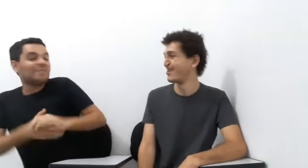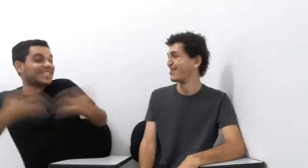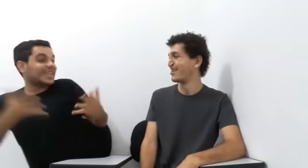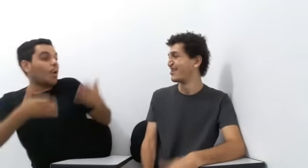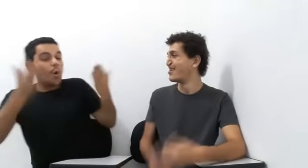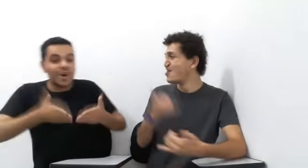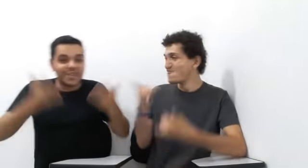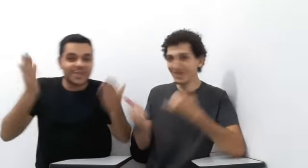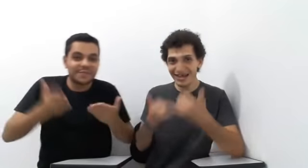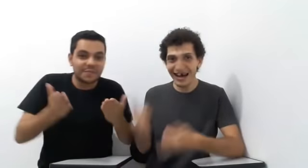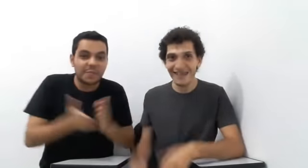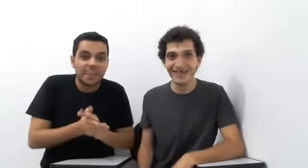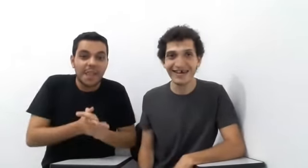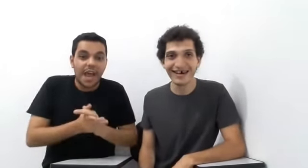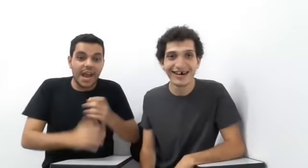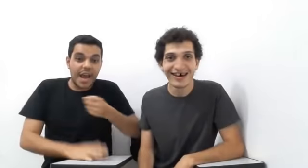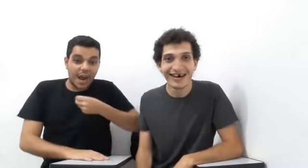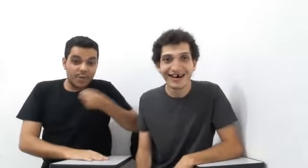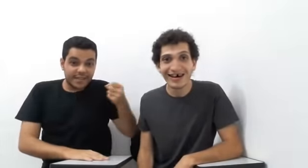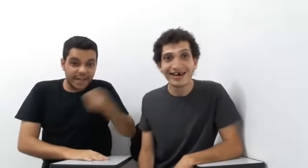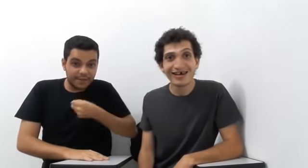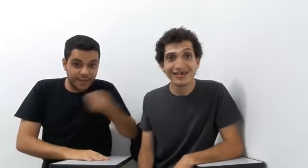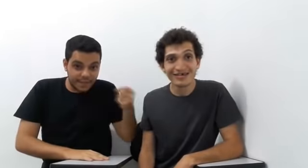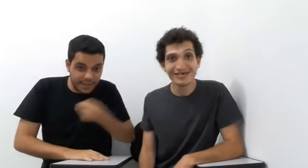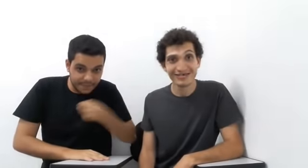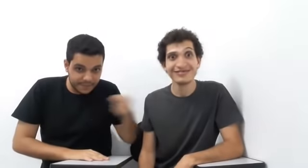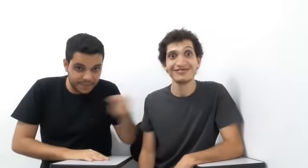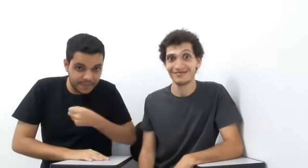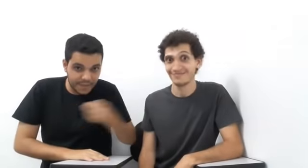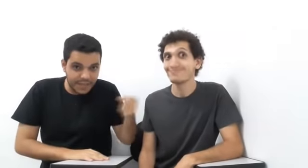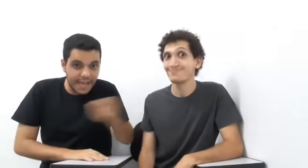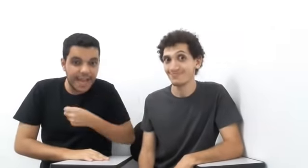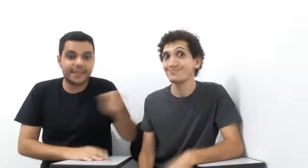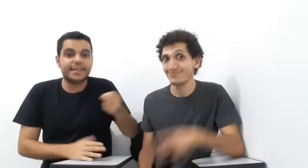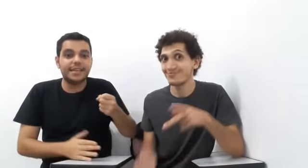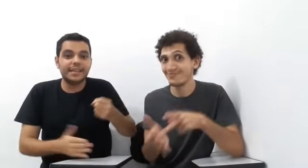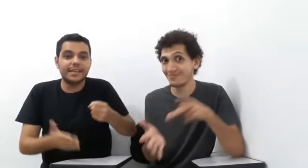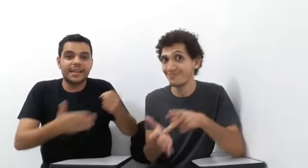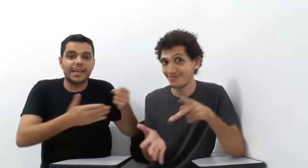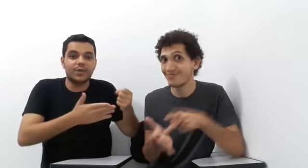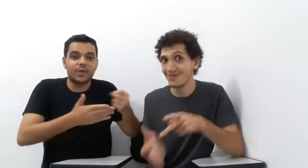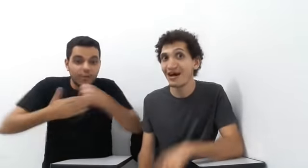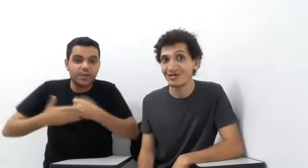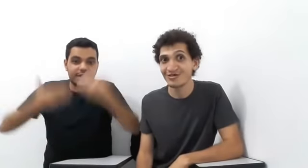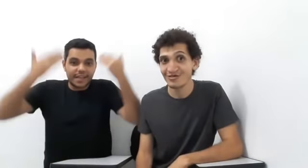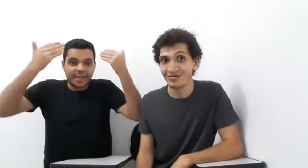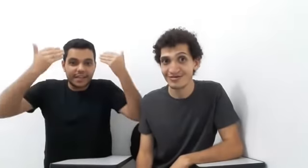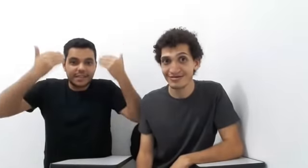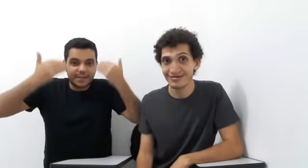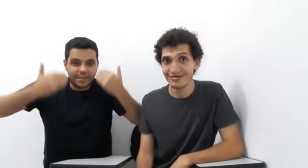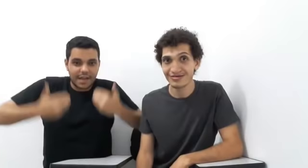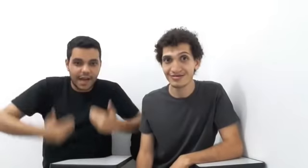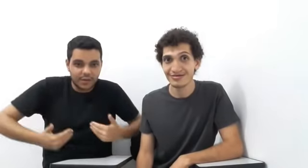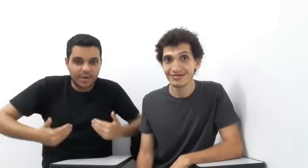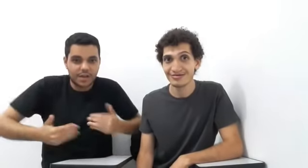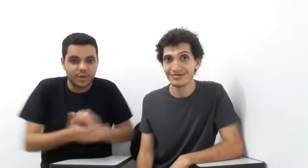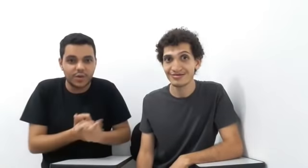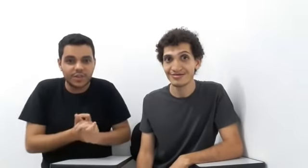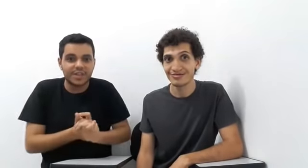então, hoje é uma entrevista, né, que eu vou ser entrevistado aqui hoje